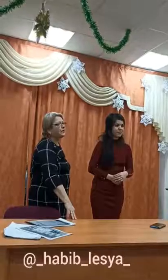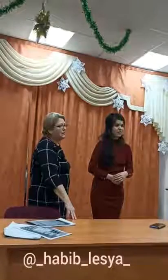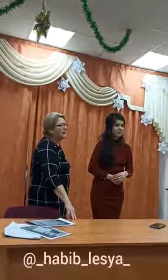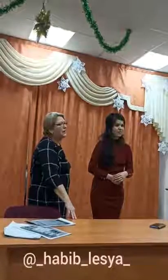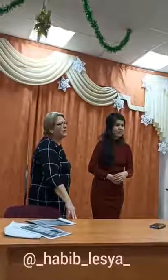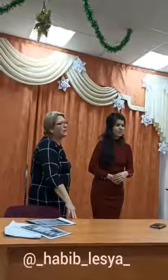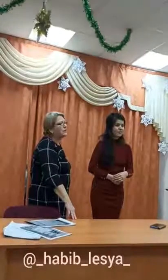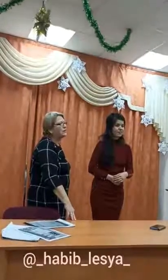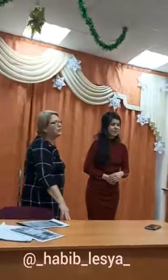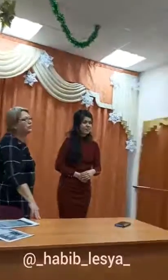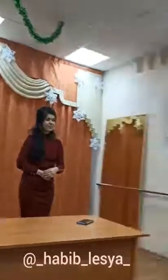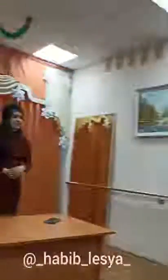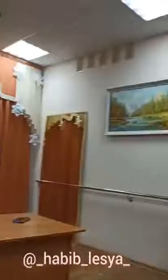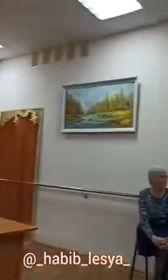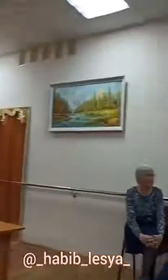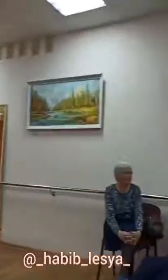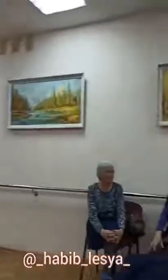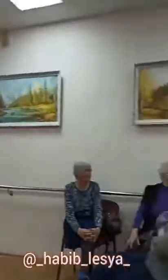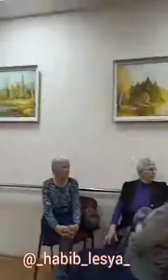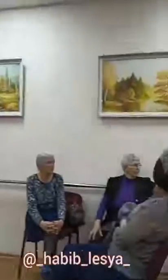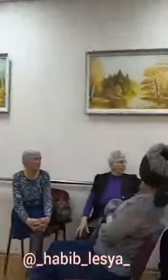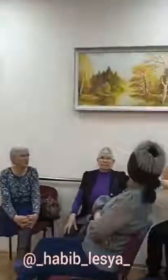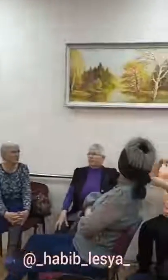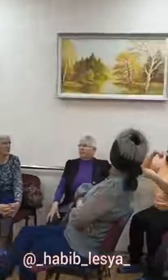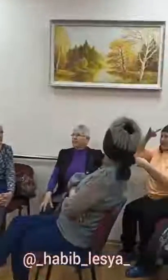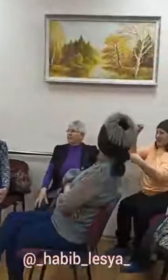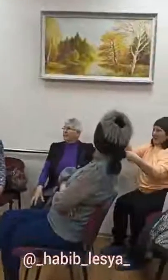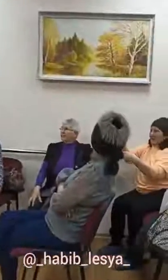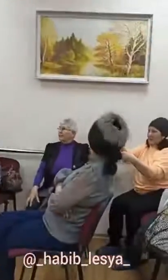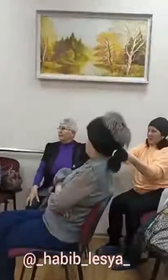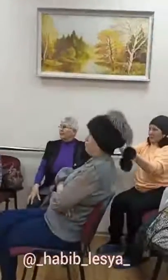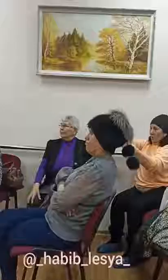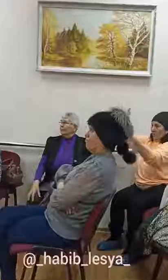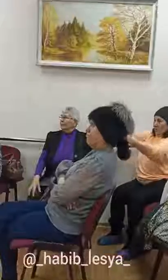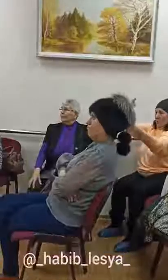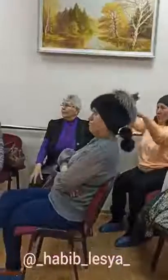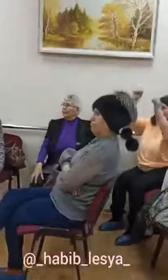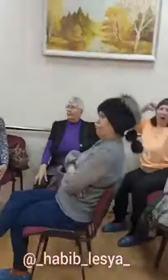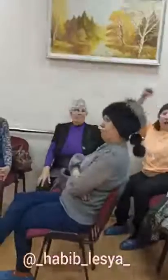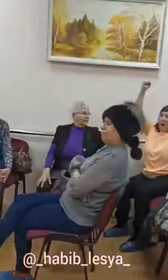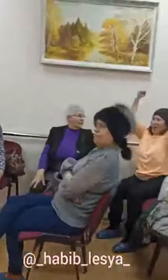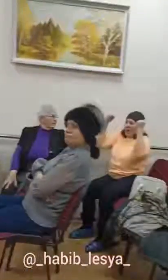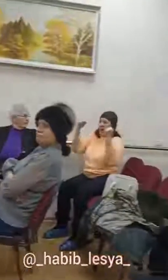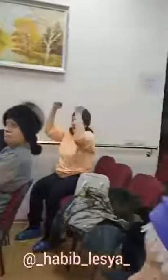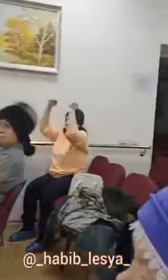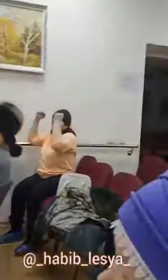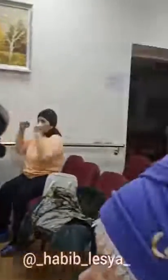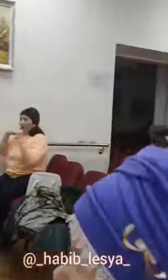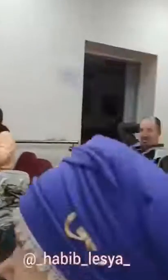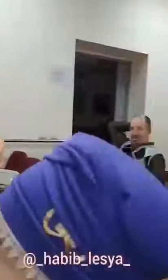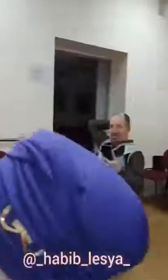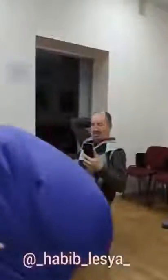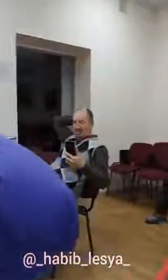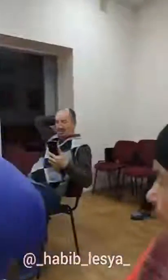Да, карта работает «Золотая корона». Вот она, говорит, ее подруга говорит, она